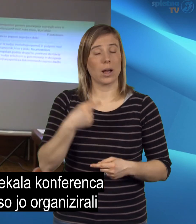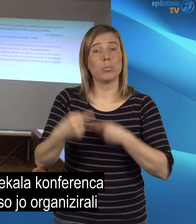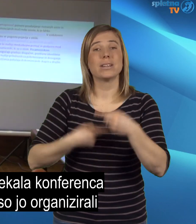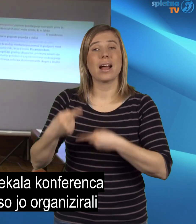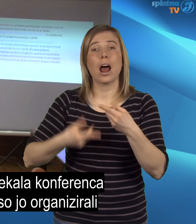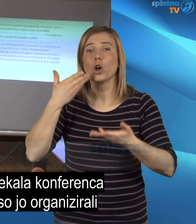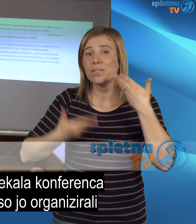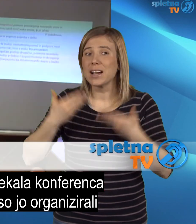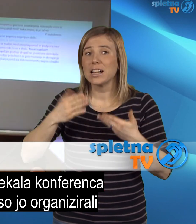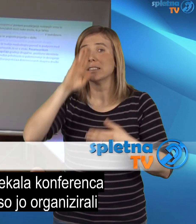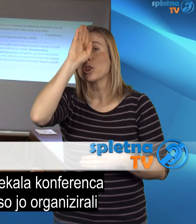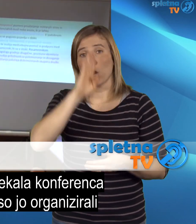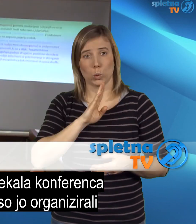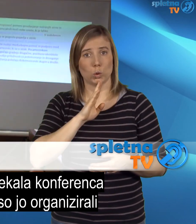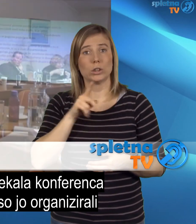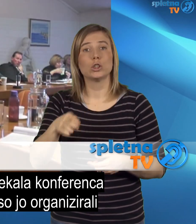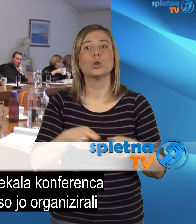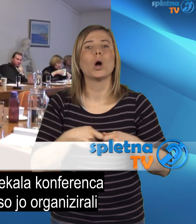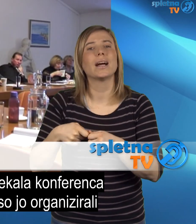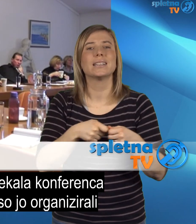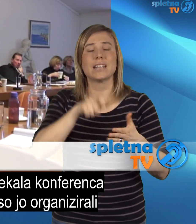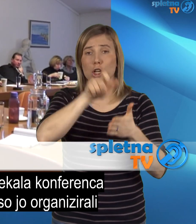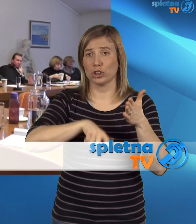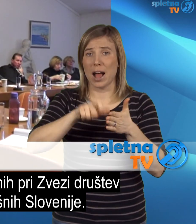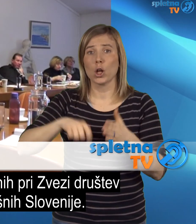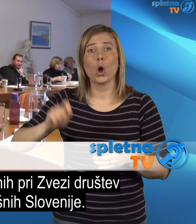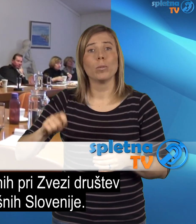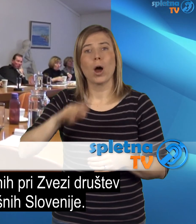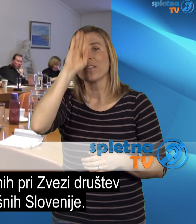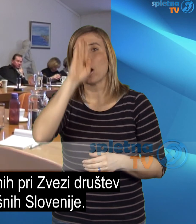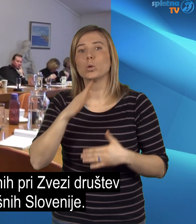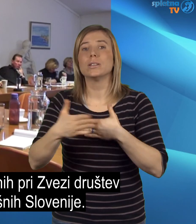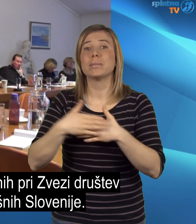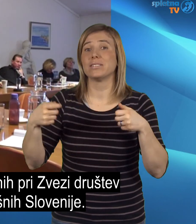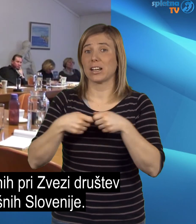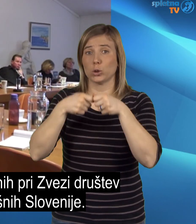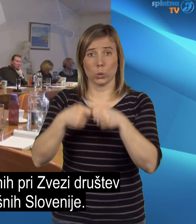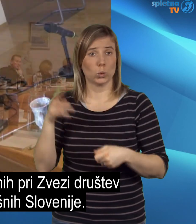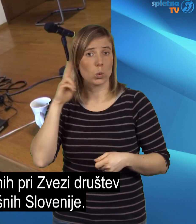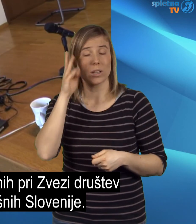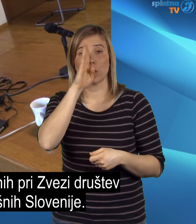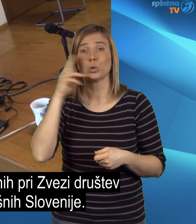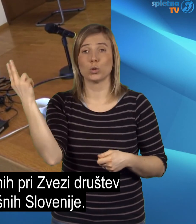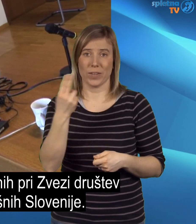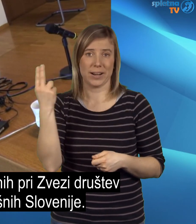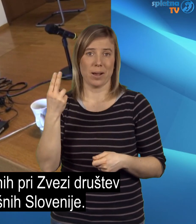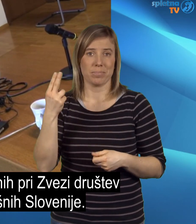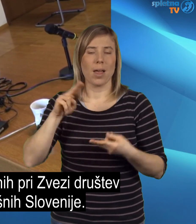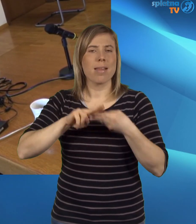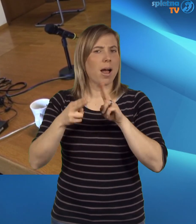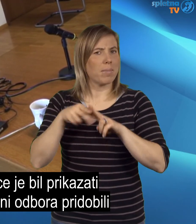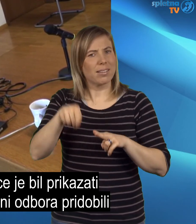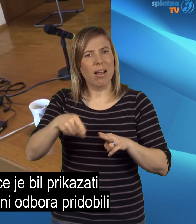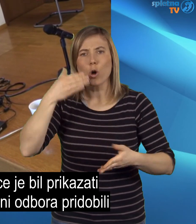24. januarja je potekala konferenca o naglušnosti, ki so jo organizirali člani odbora naglušnih pri Zvezi društev gluhih in